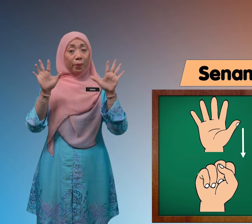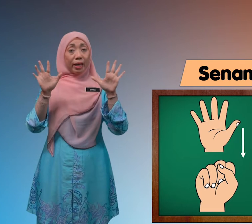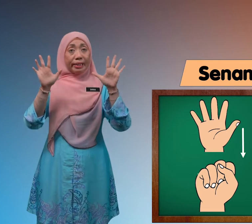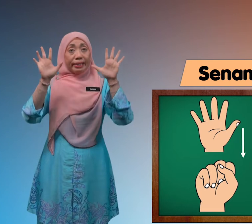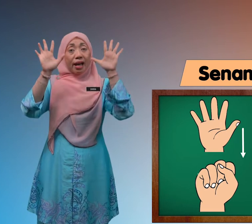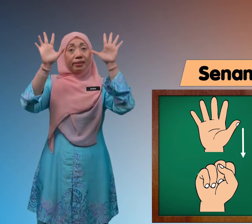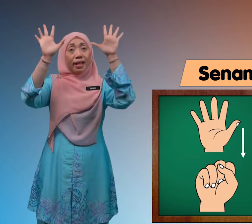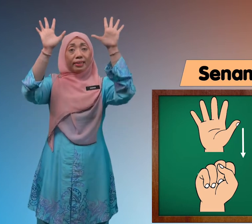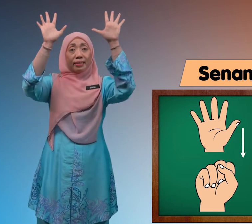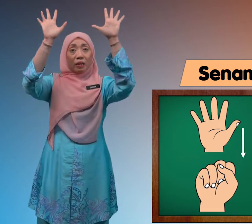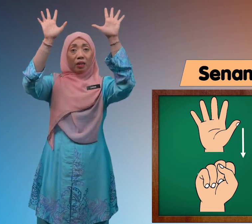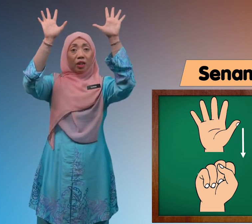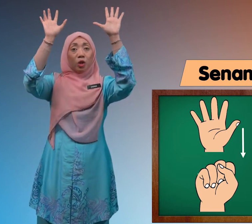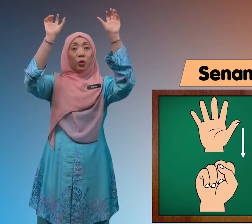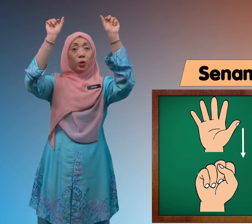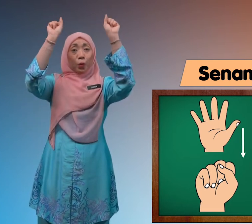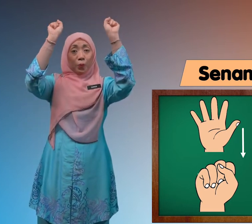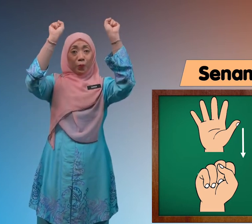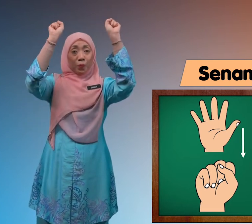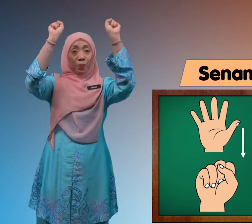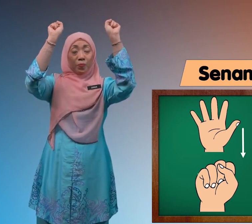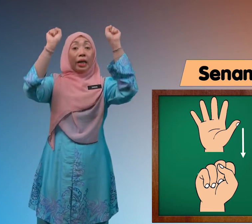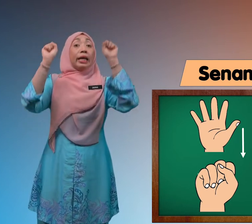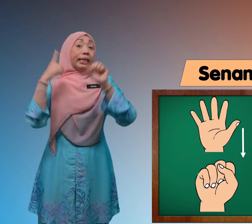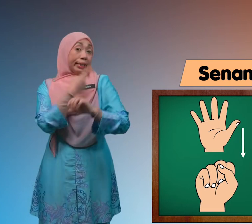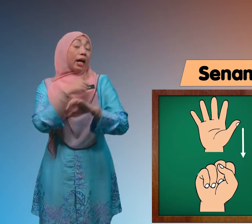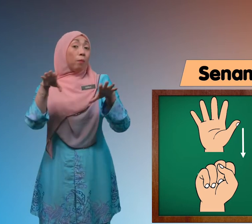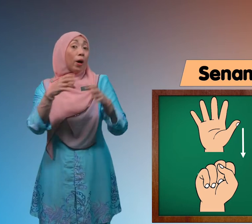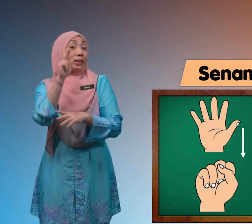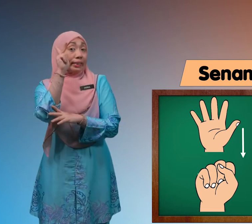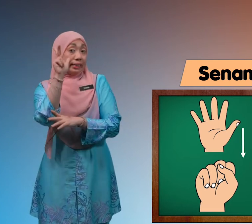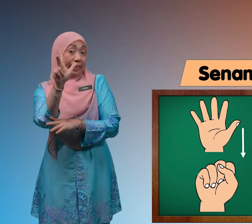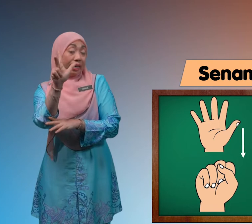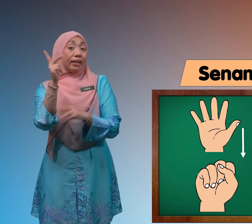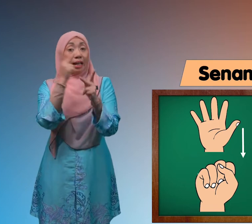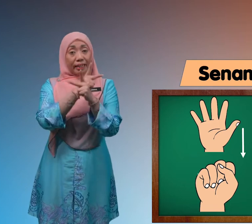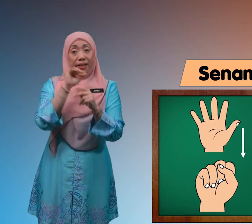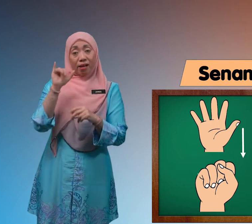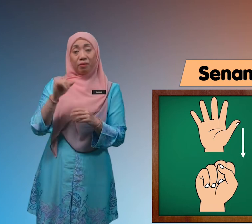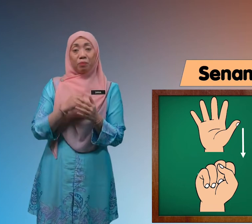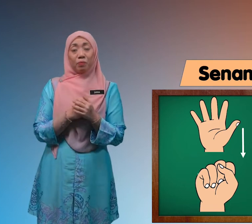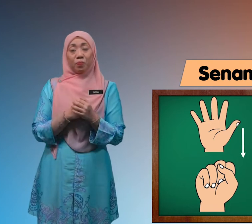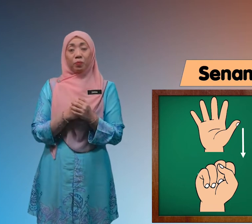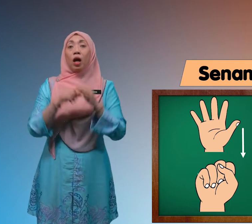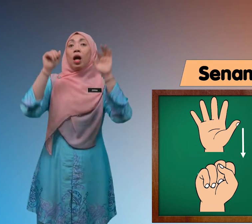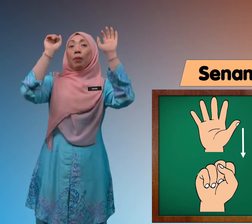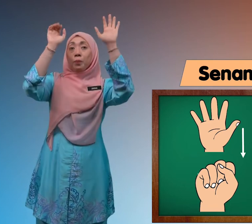Gerakkan ke atas. Tutup. Kita buat 3 kali ya.